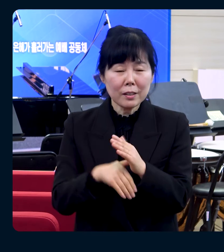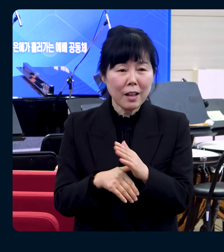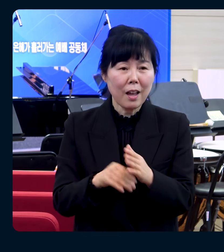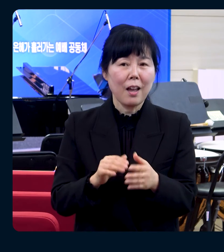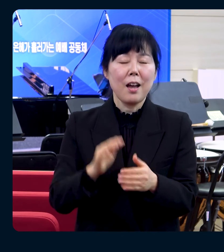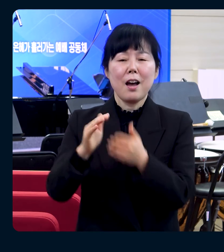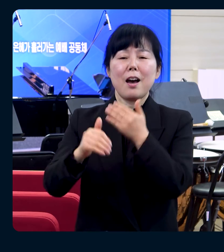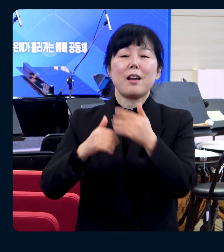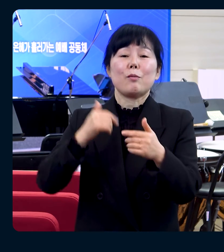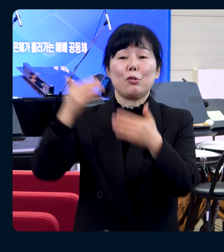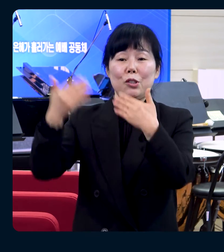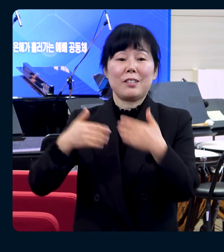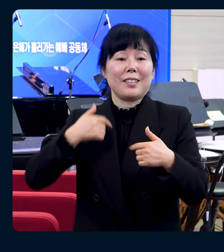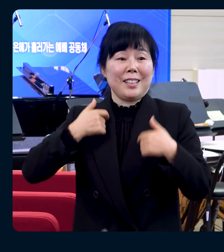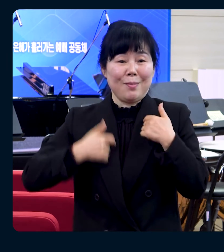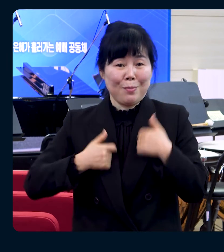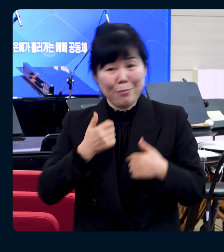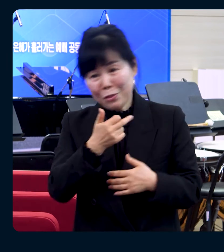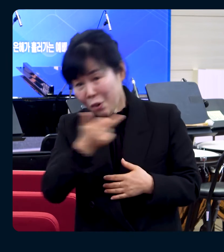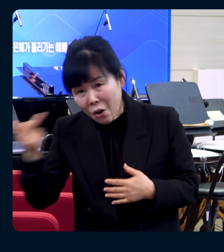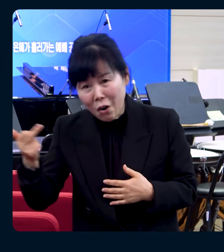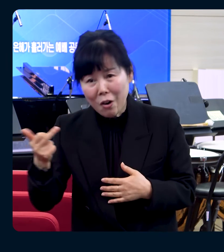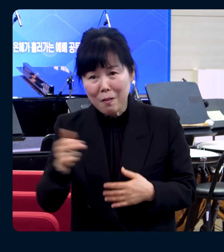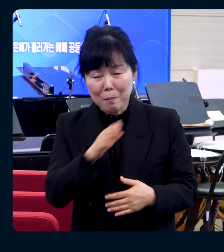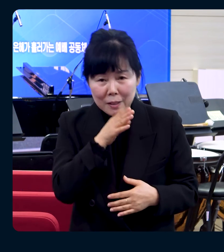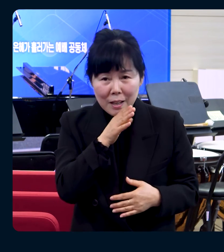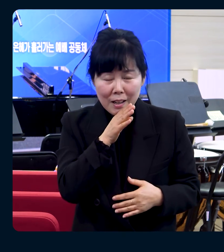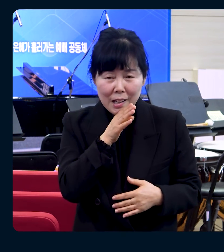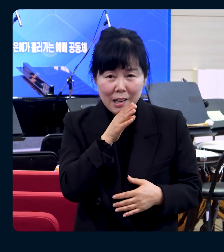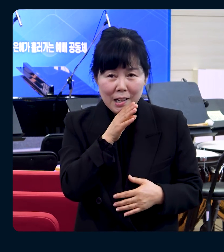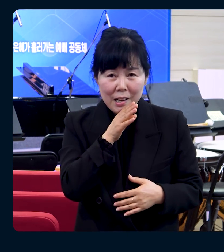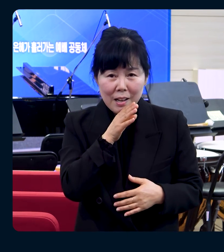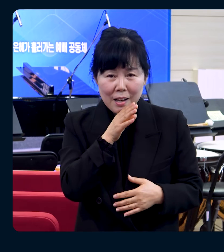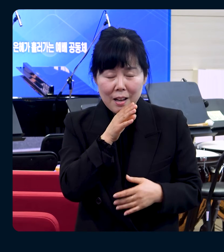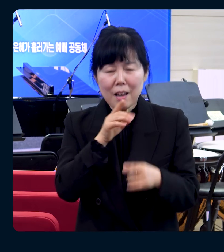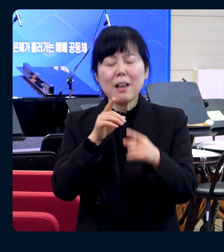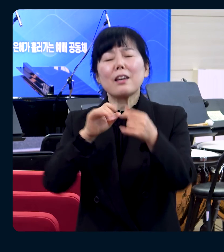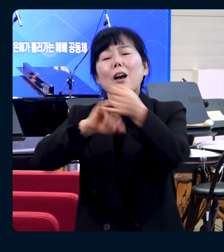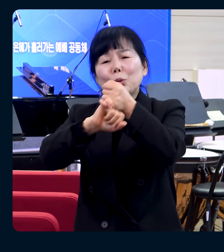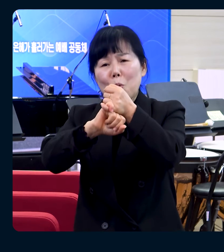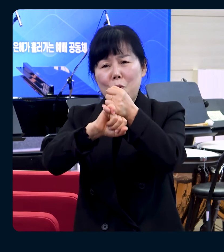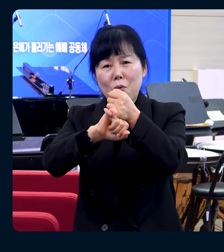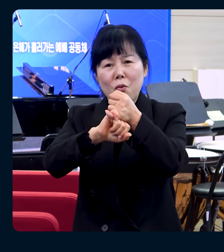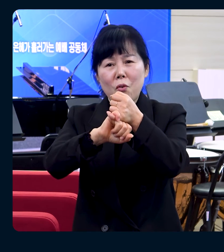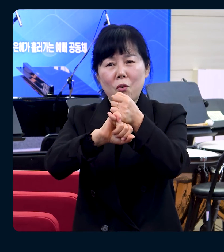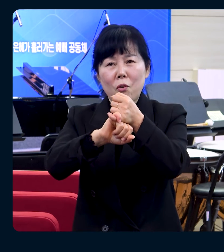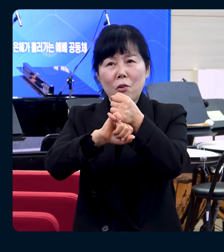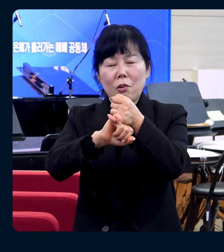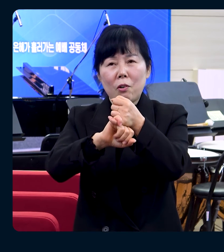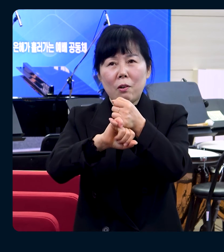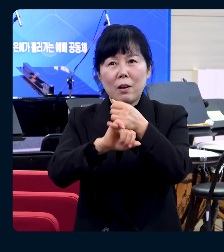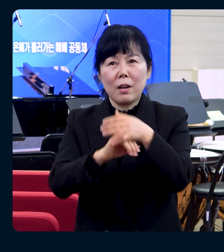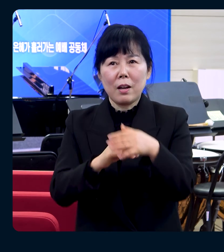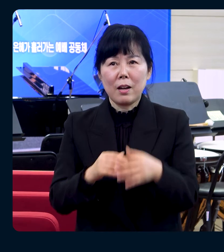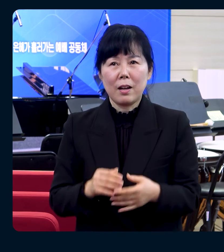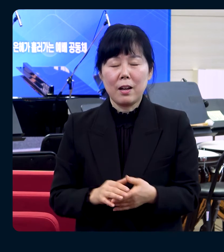그때 말이죠, 정말 감당할 수 없는 기쁨으로 우리에게 임할 줄로 믿습니다. 예, 그건 분명한